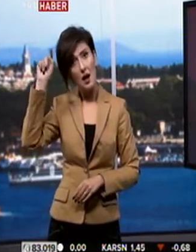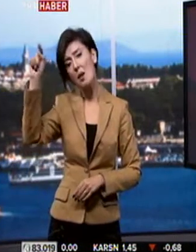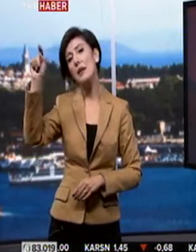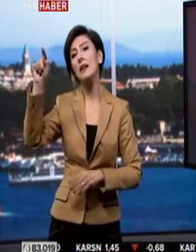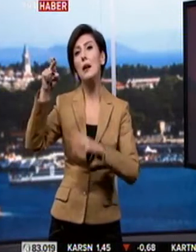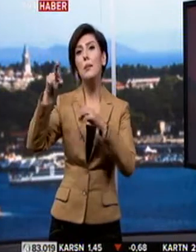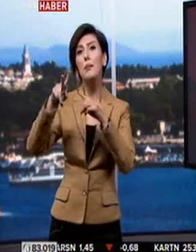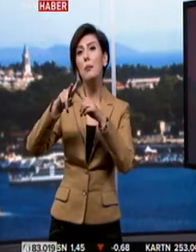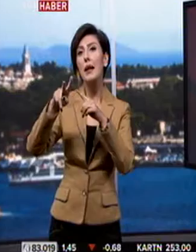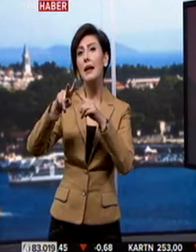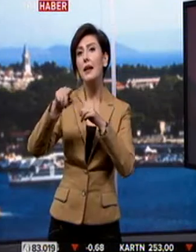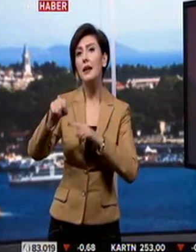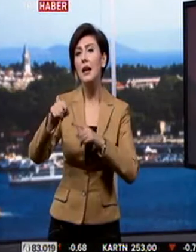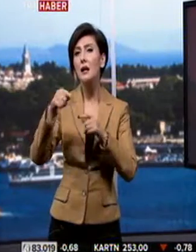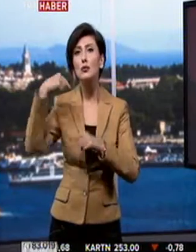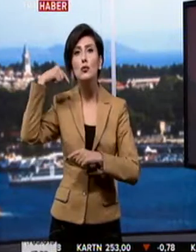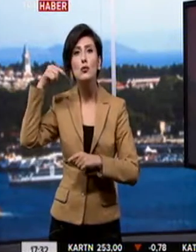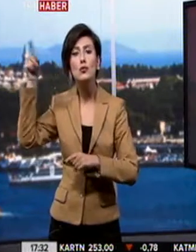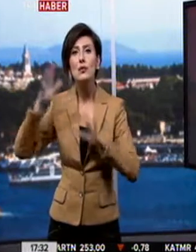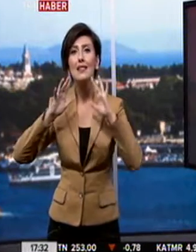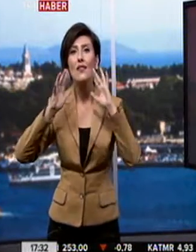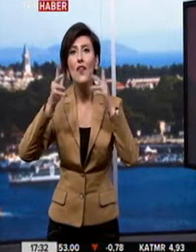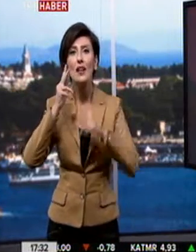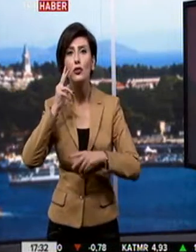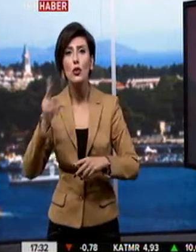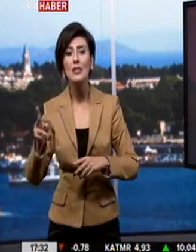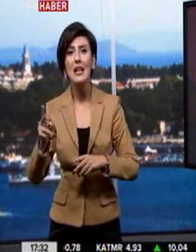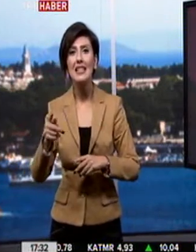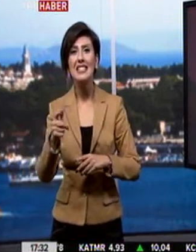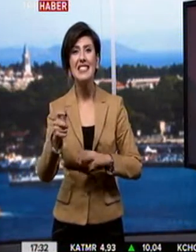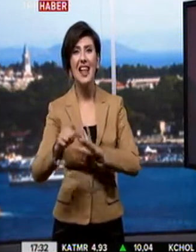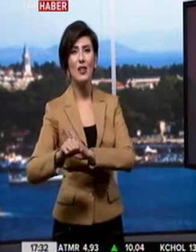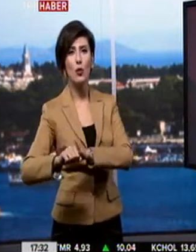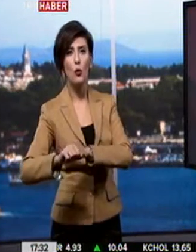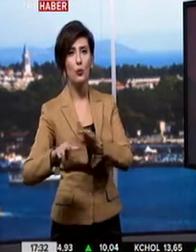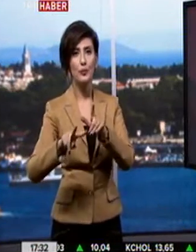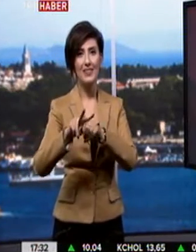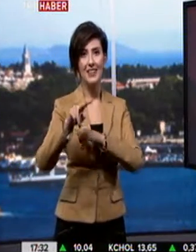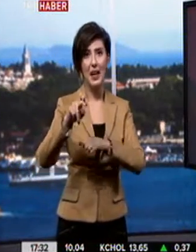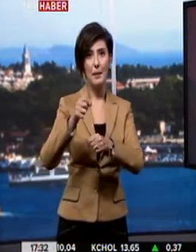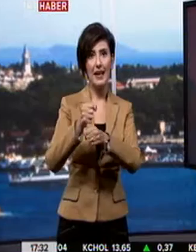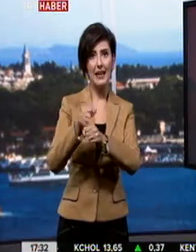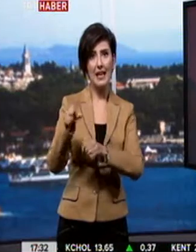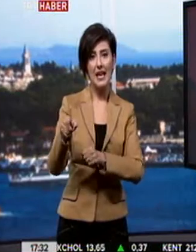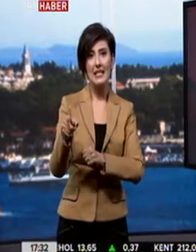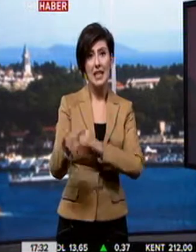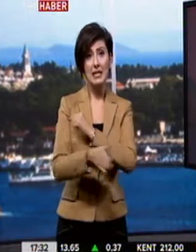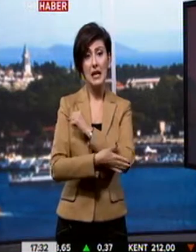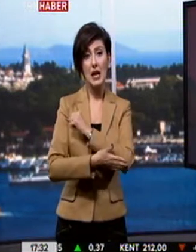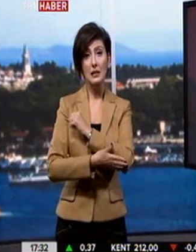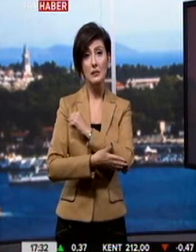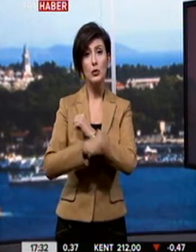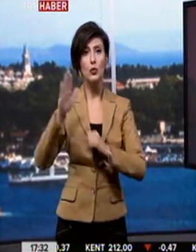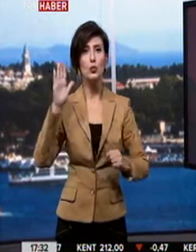Amerika Birleşik Devletleri, PKK'nın Suriye'de faaliyet gösteren silahlı kolu YPG'ye